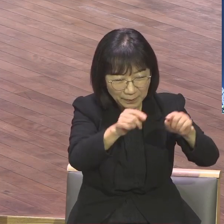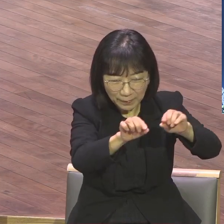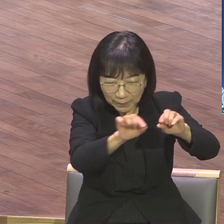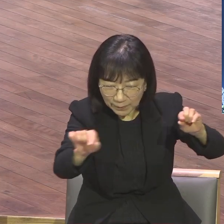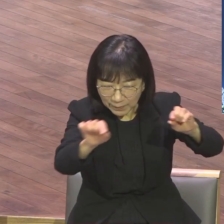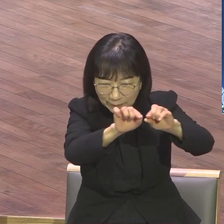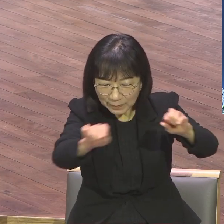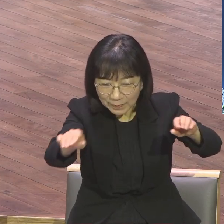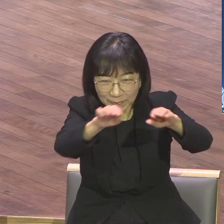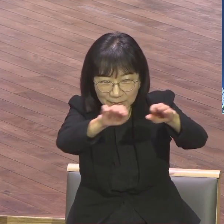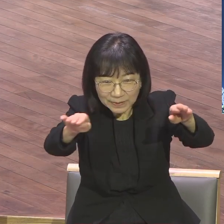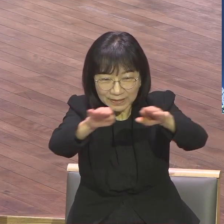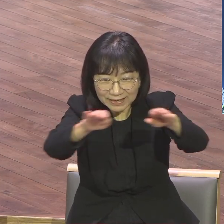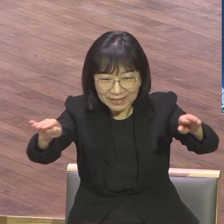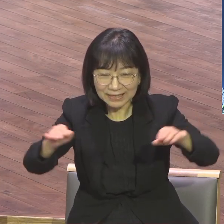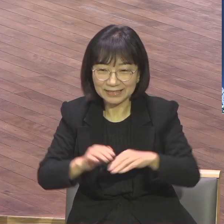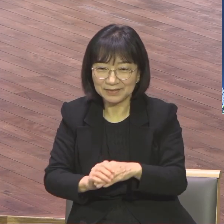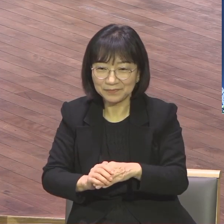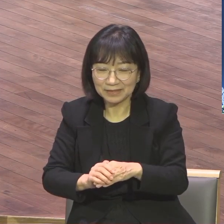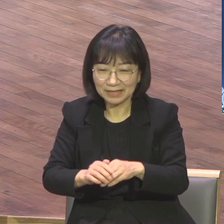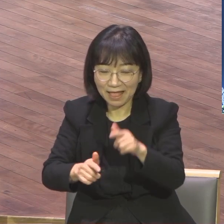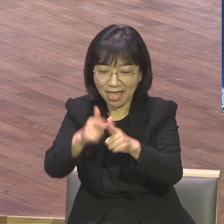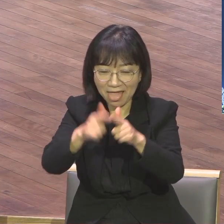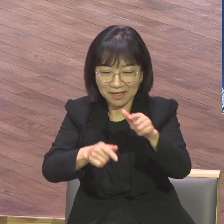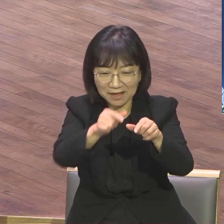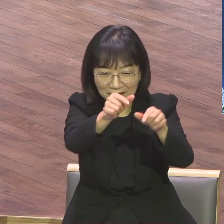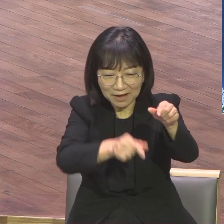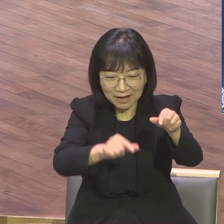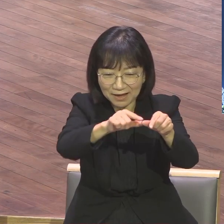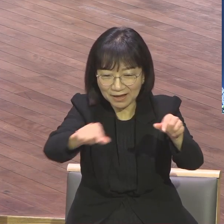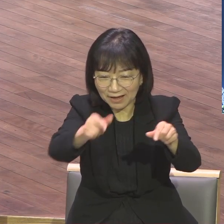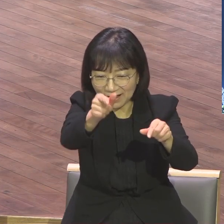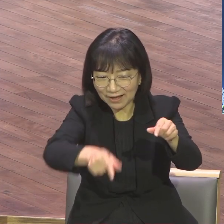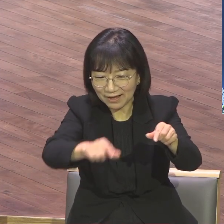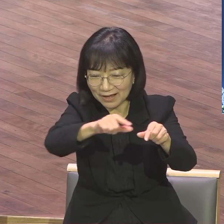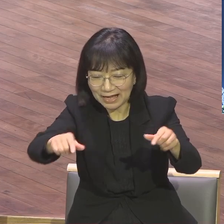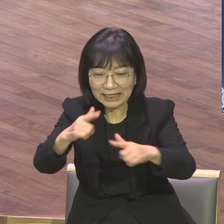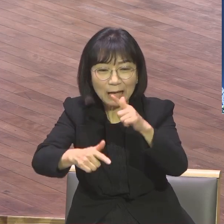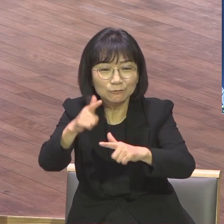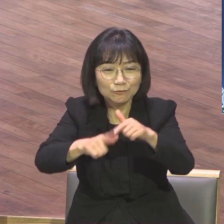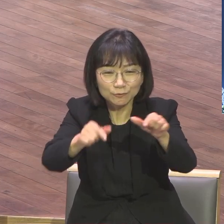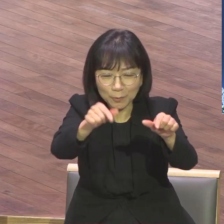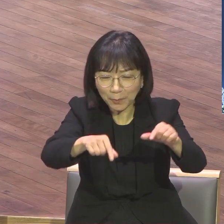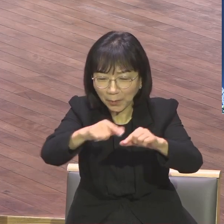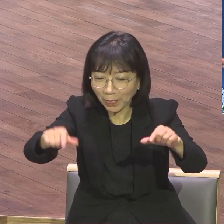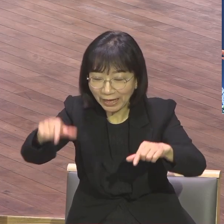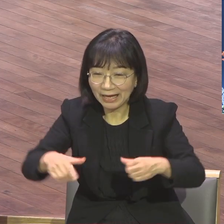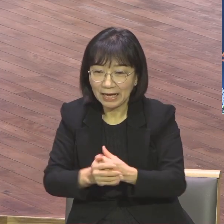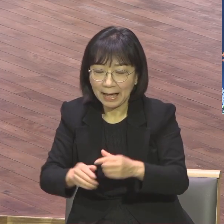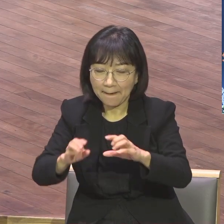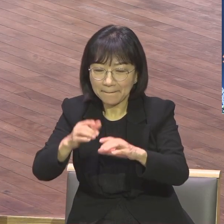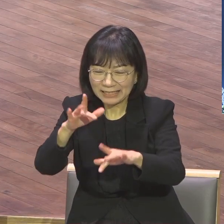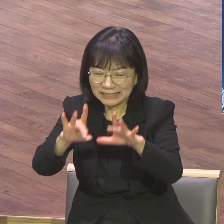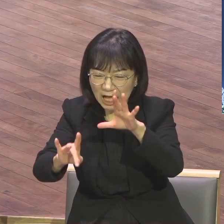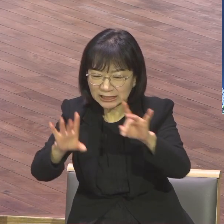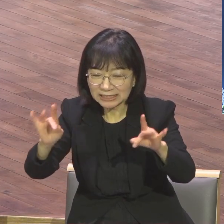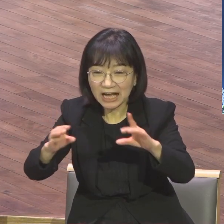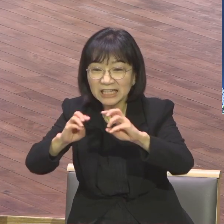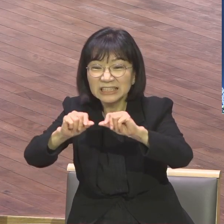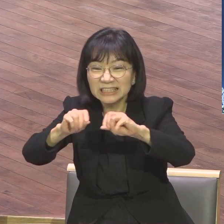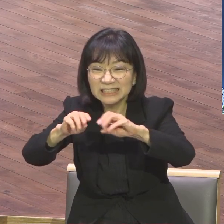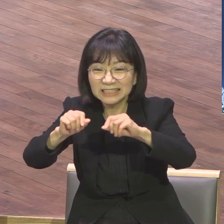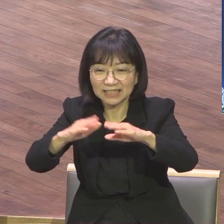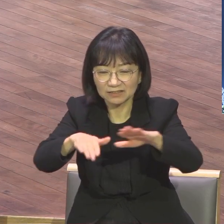이게 진흙으로 종려나무 가지를 가로 세로로 깔아가지고 거기 진흙으로 발라가 최종 처리해버리지.